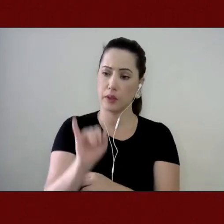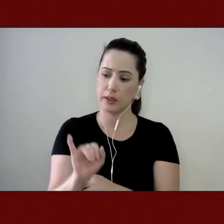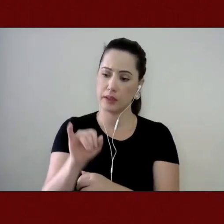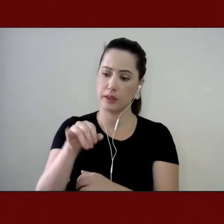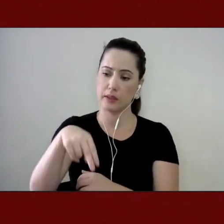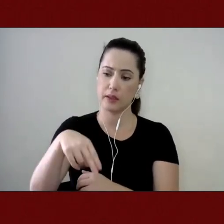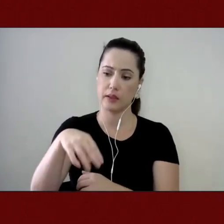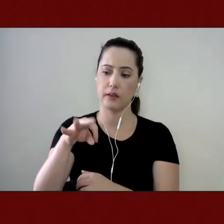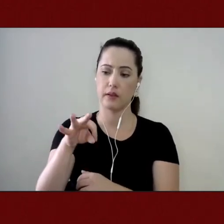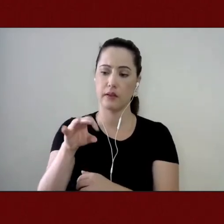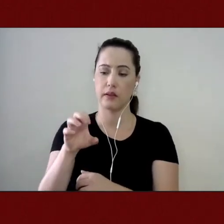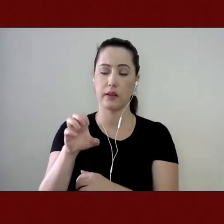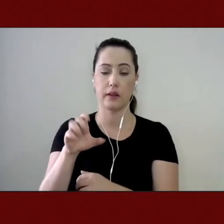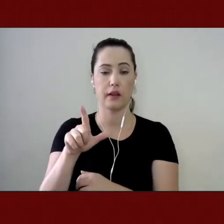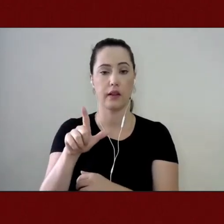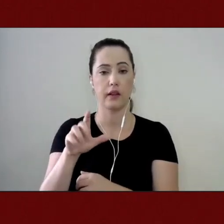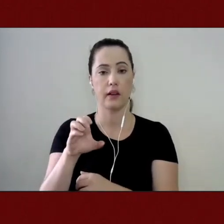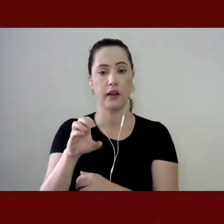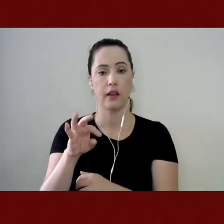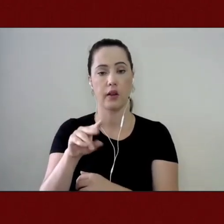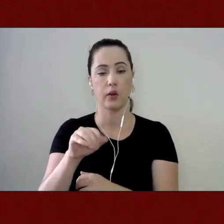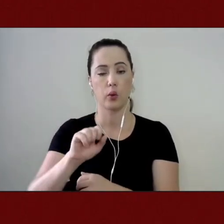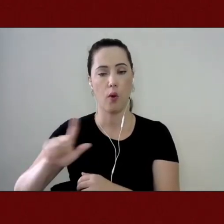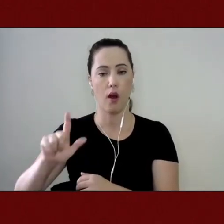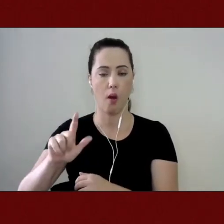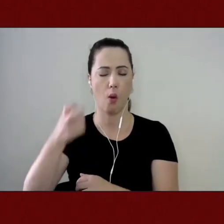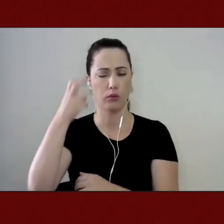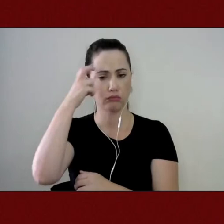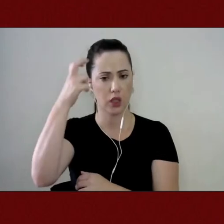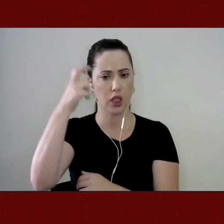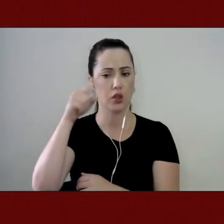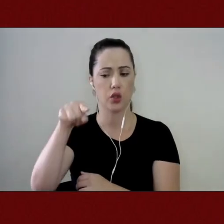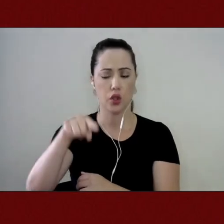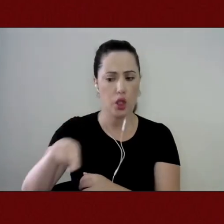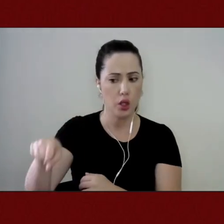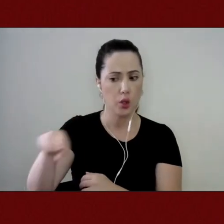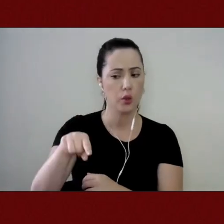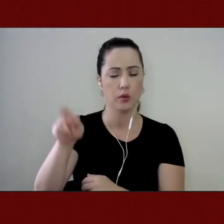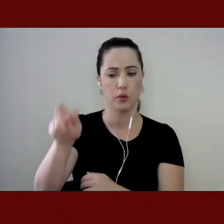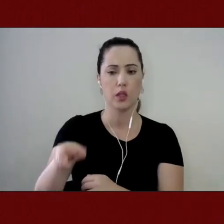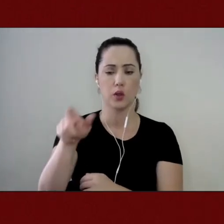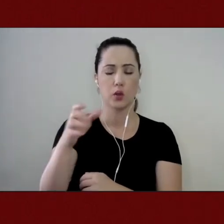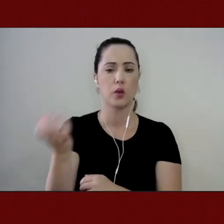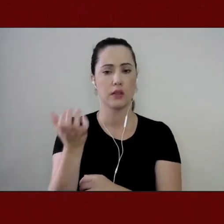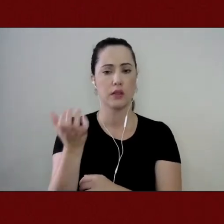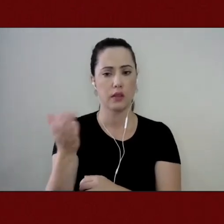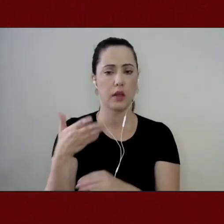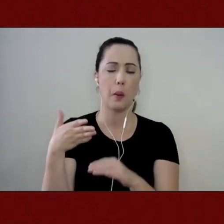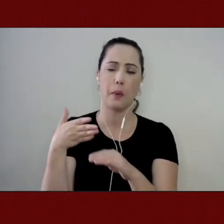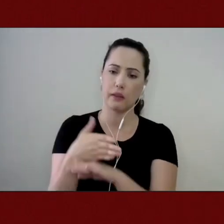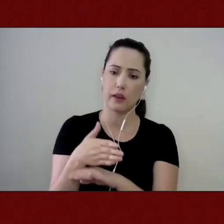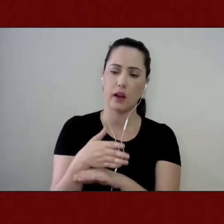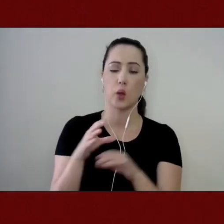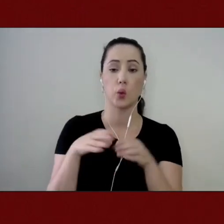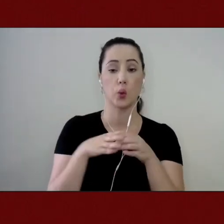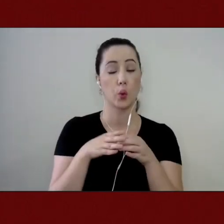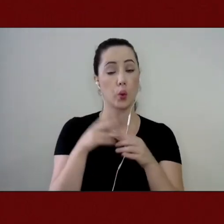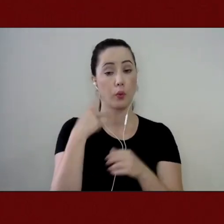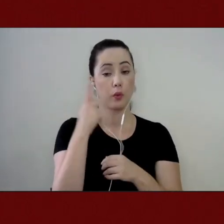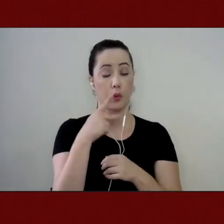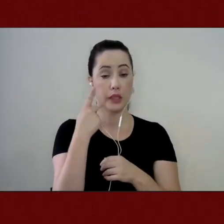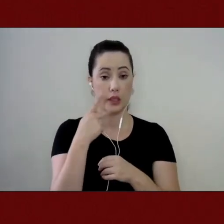ao partido, mas também simpatizantes que tiveram breves passagens pelo partido, breves,